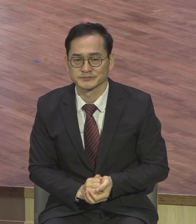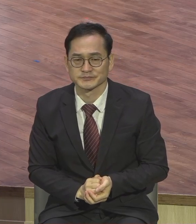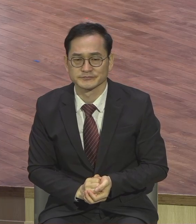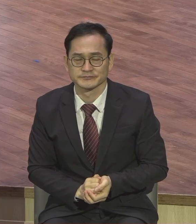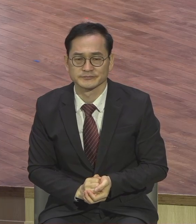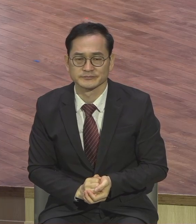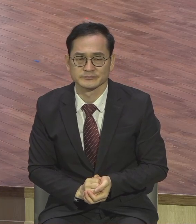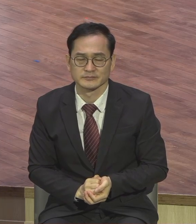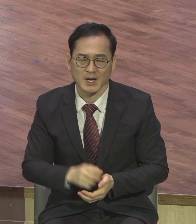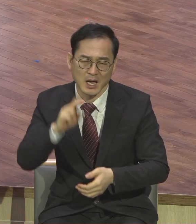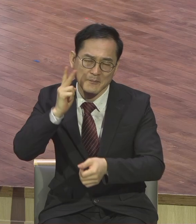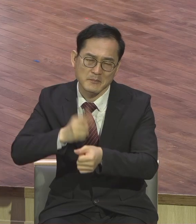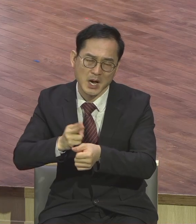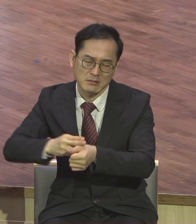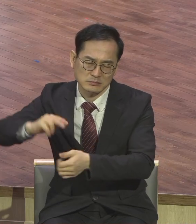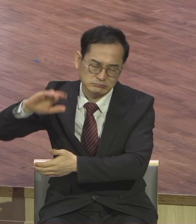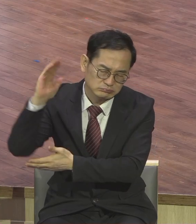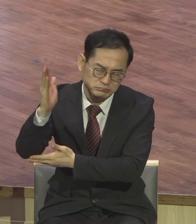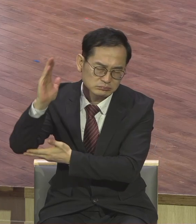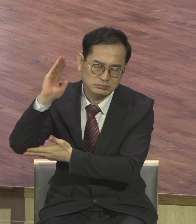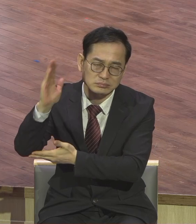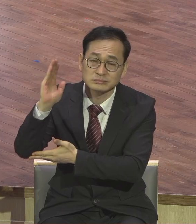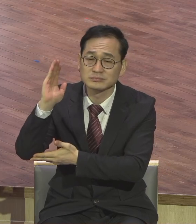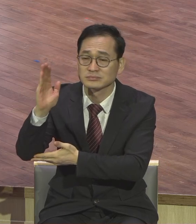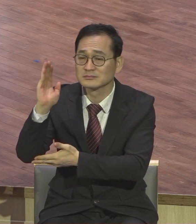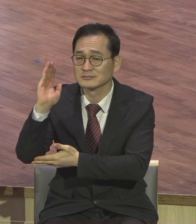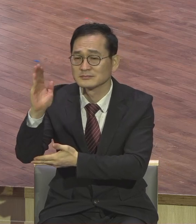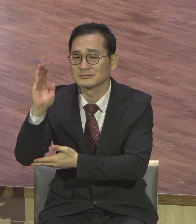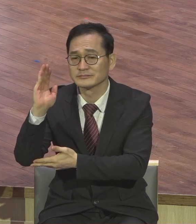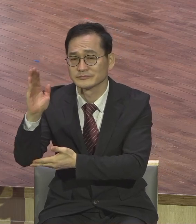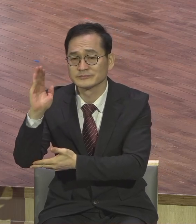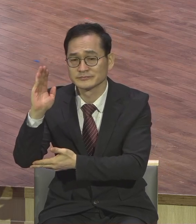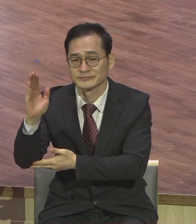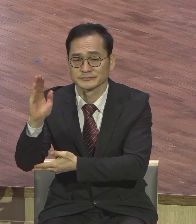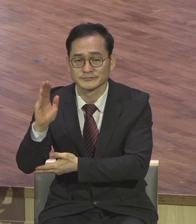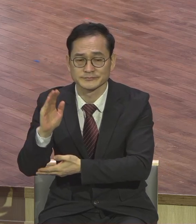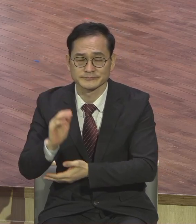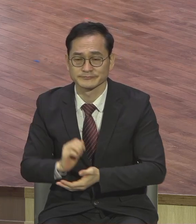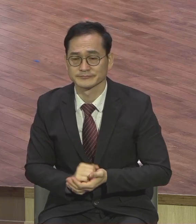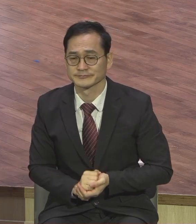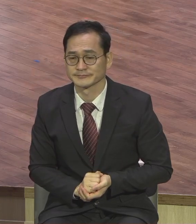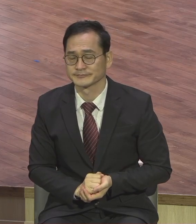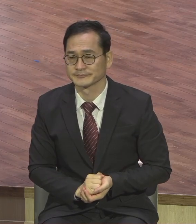바울이 강력한 지금 이 외침입니다.